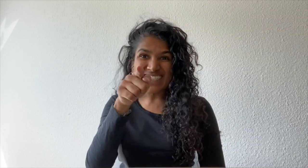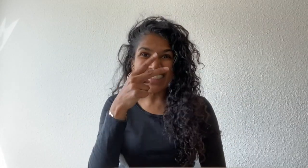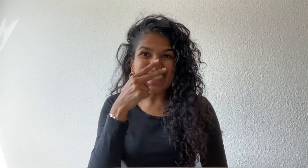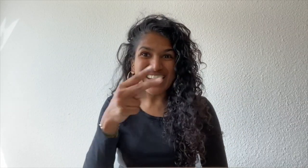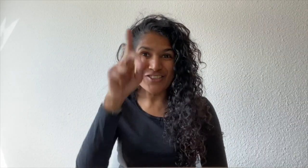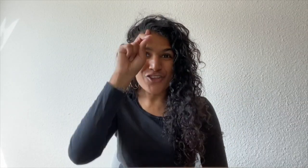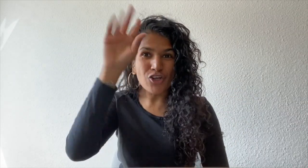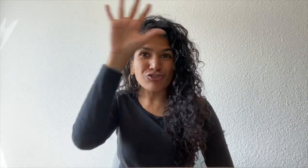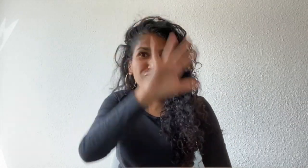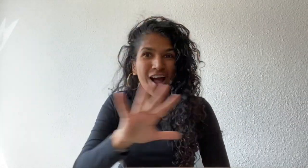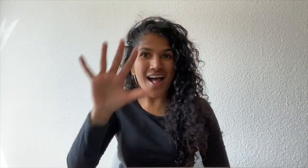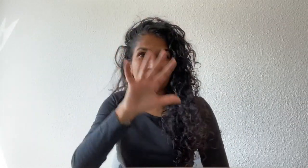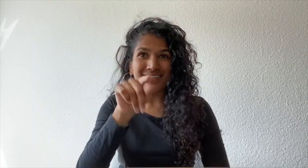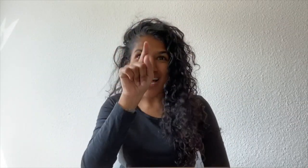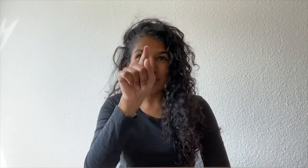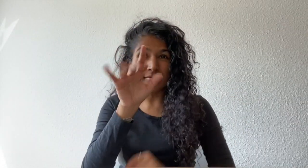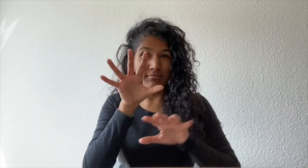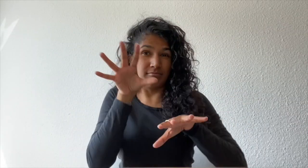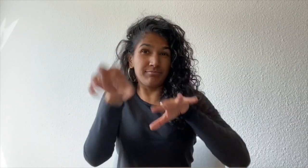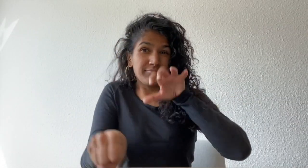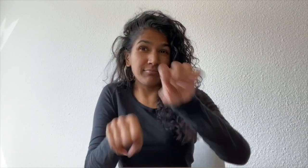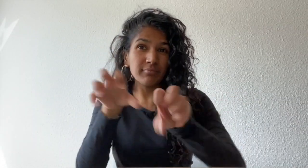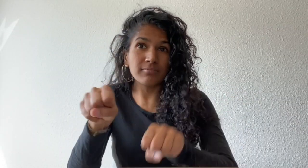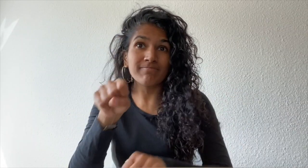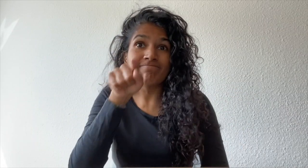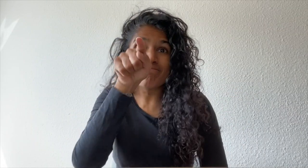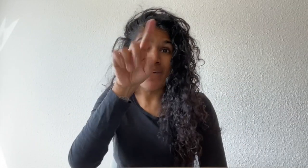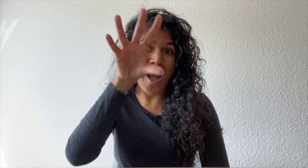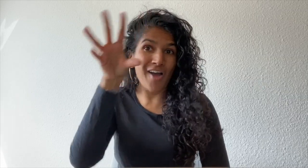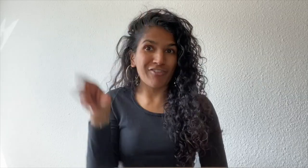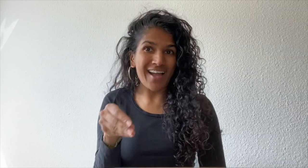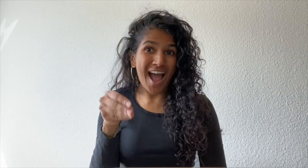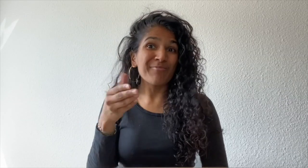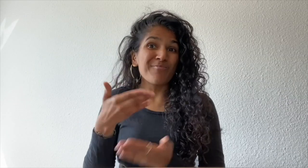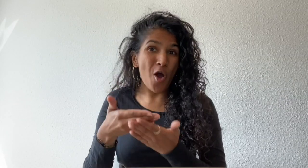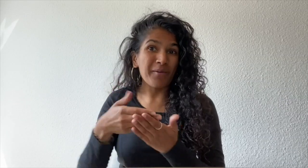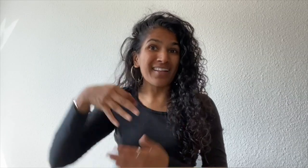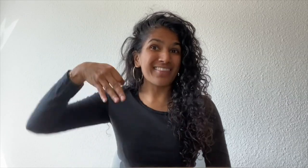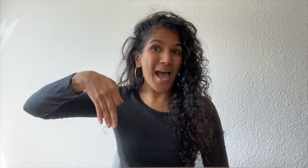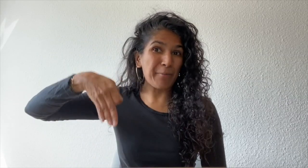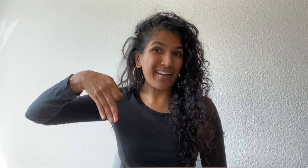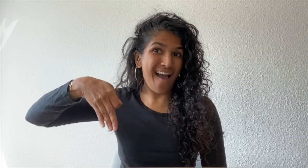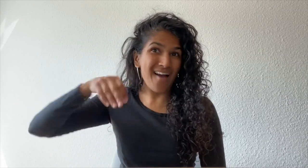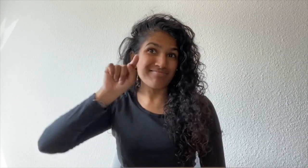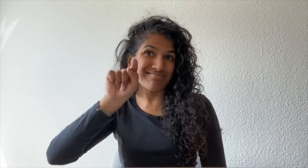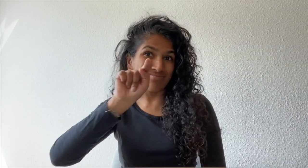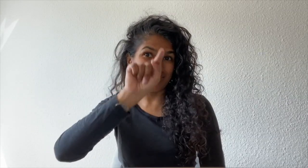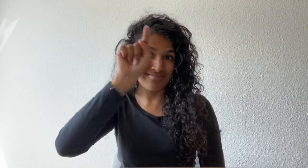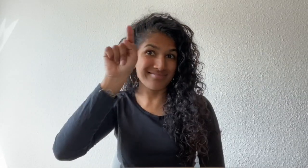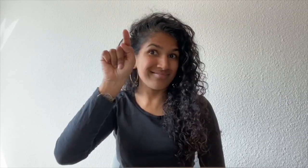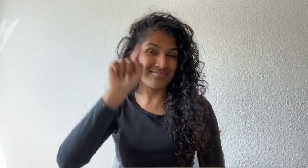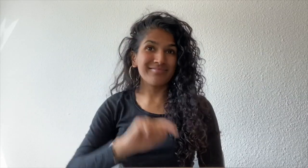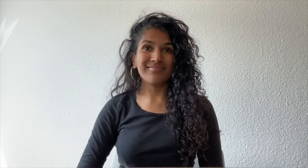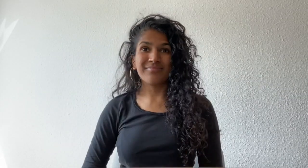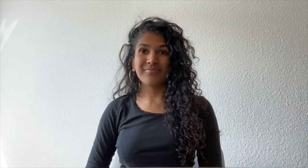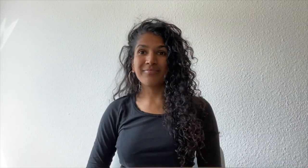über 84% der Welt. Wir sehen hier, dass Deutschland vor allem auf dem afrikanischen